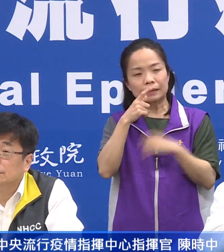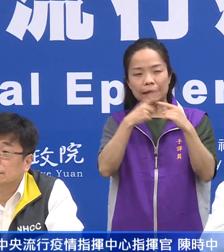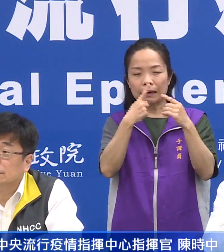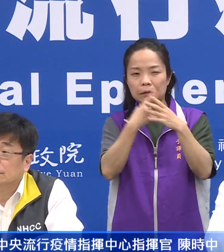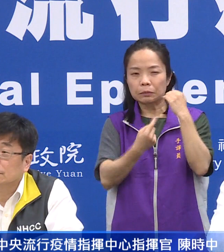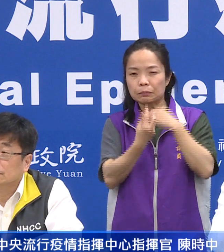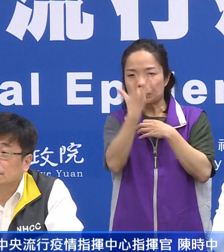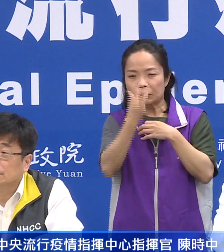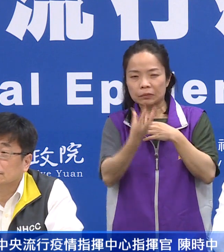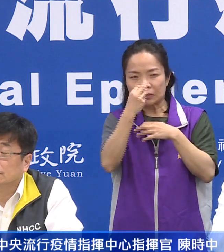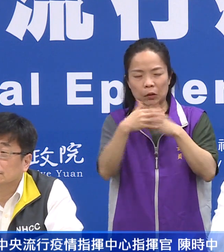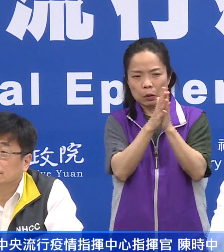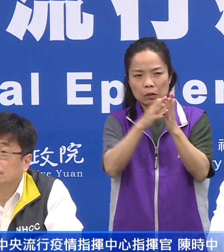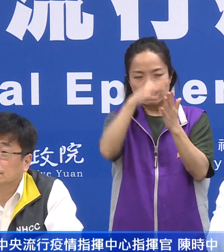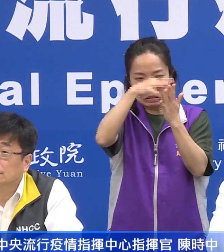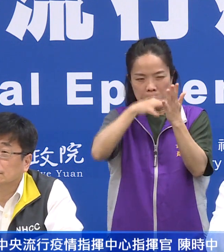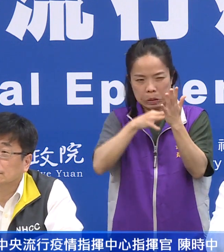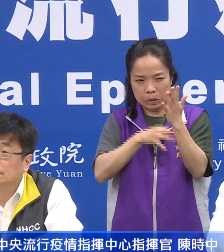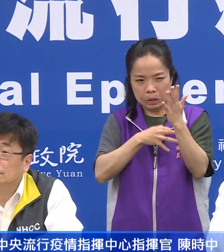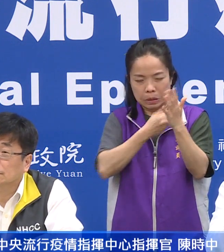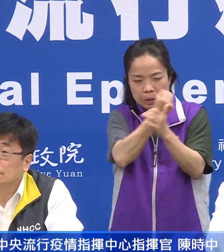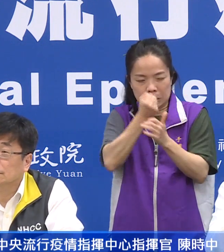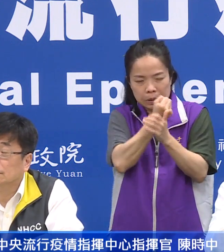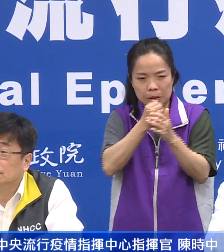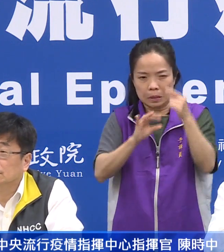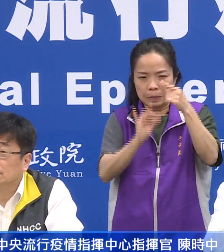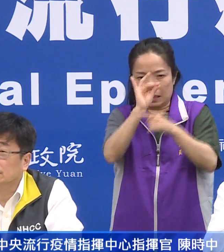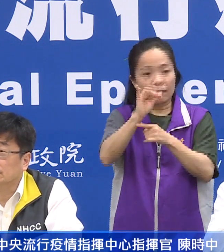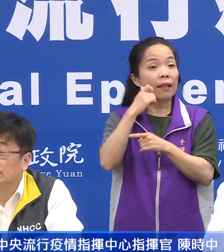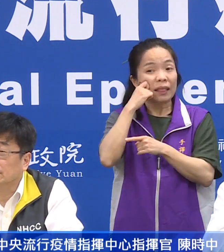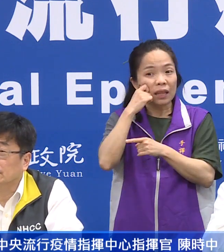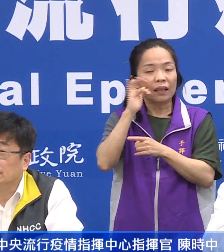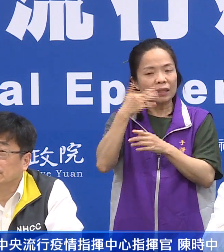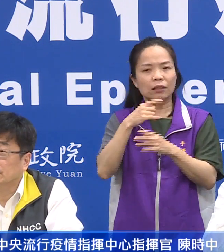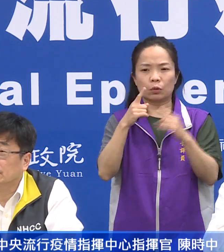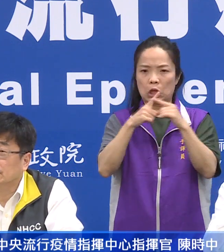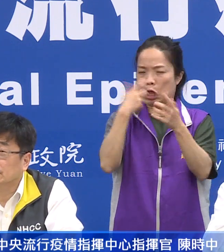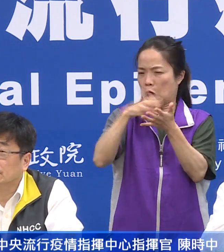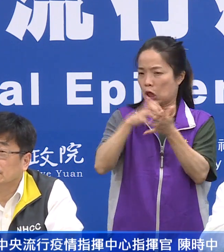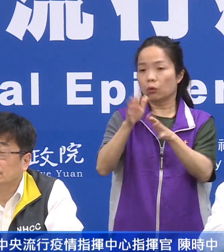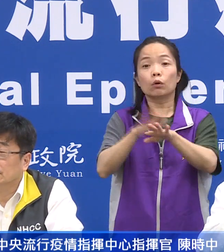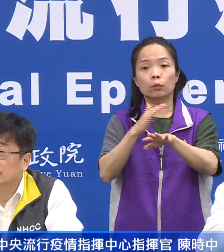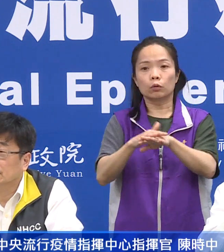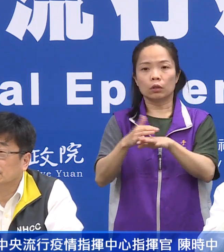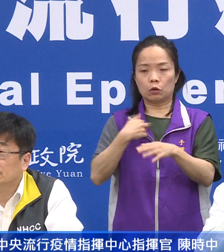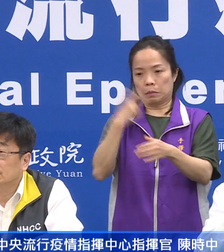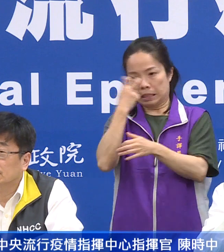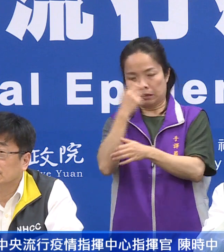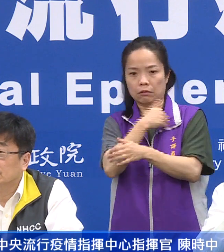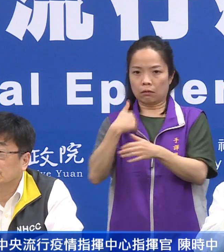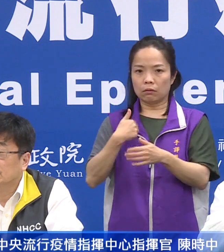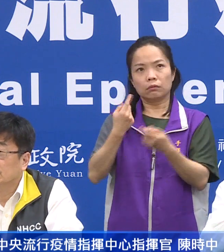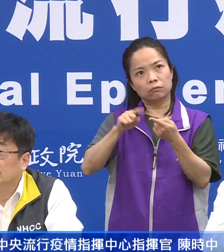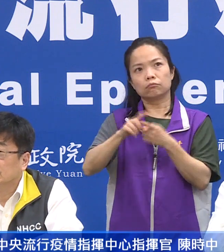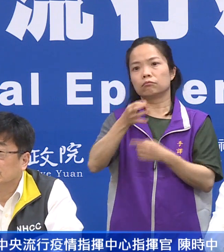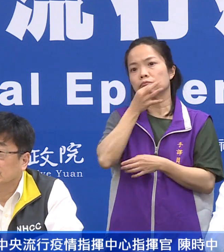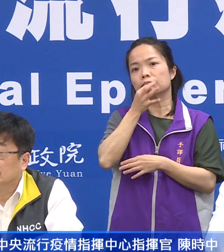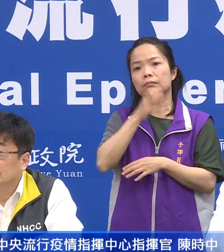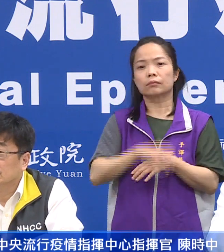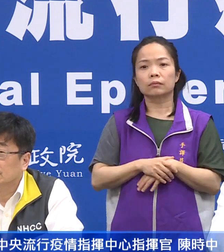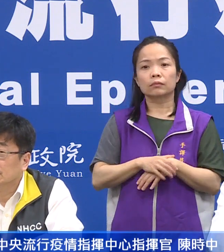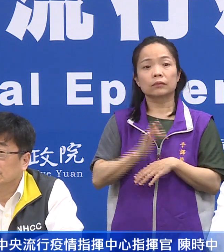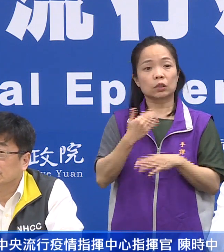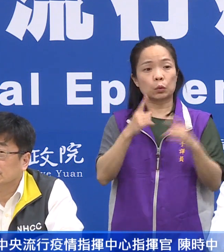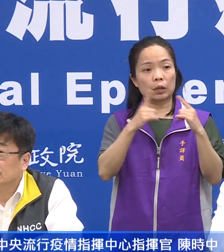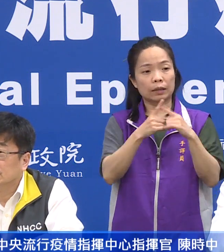办法全部都掌握。那不过我认为就是说人不会太多，那我们检疫的人量应该是可以做的。那至于对